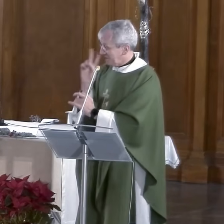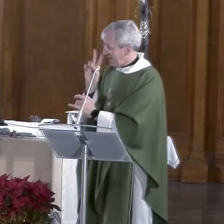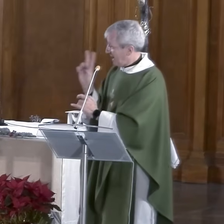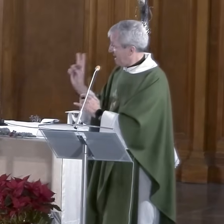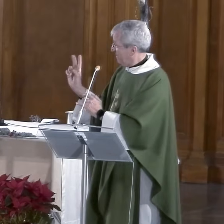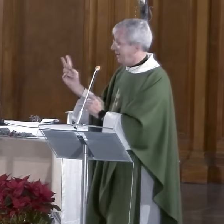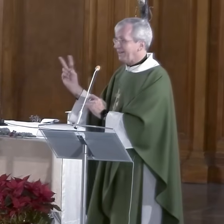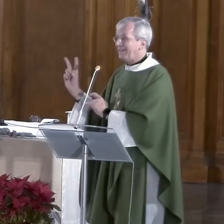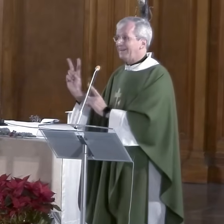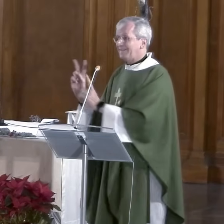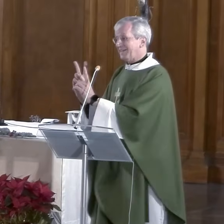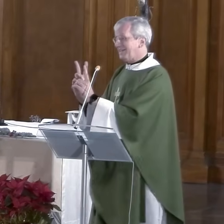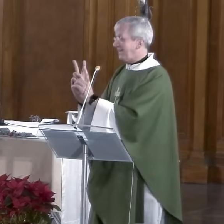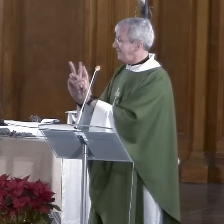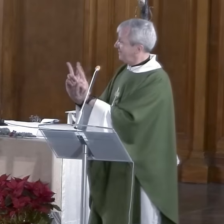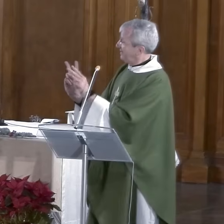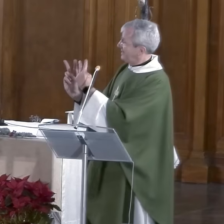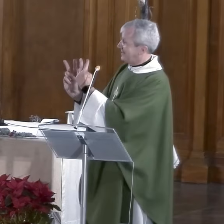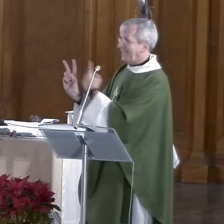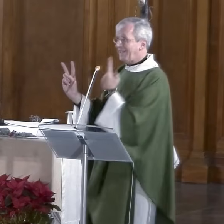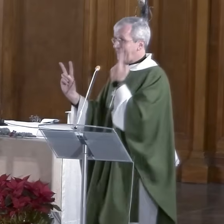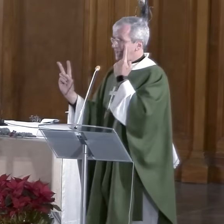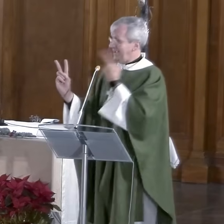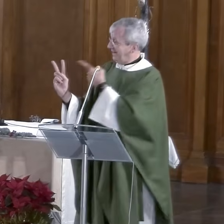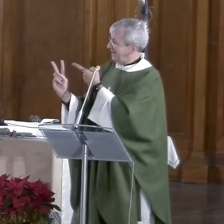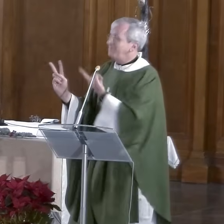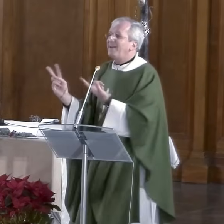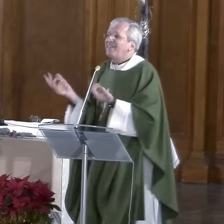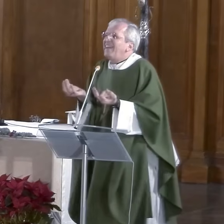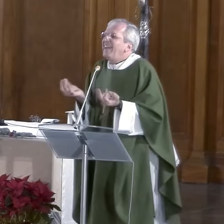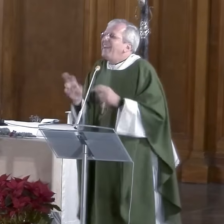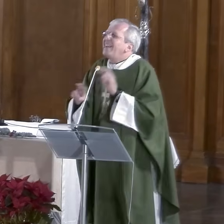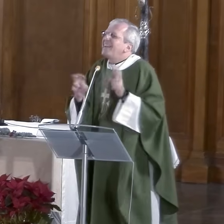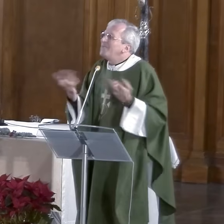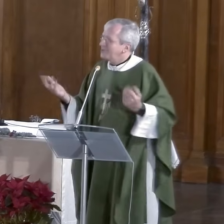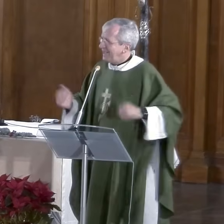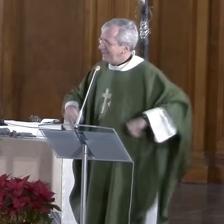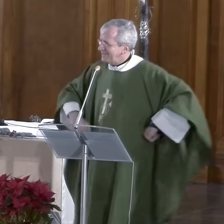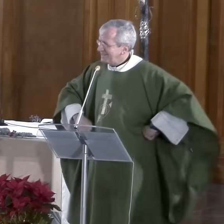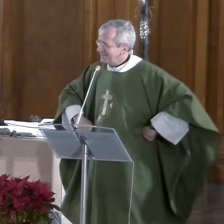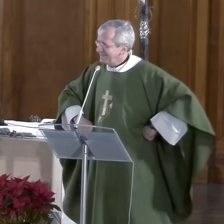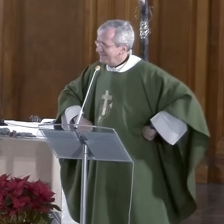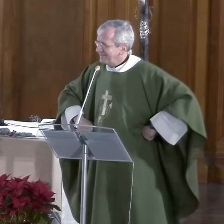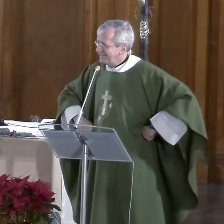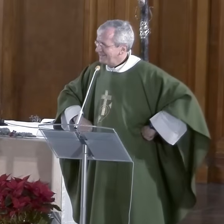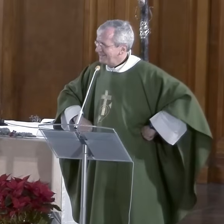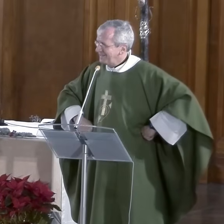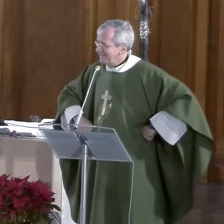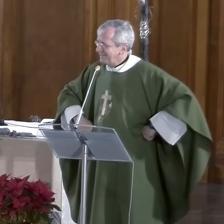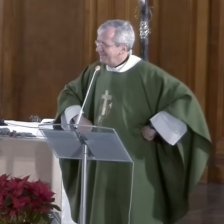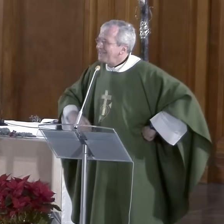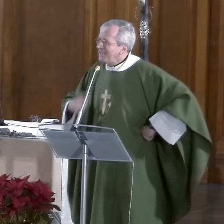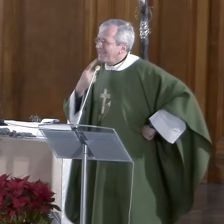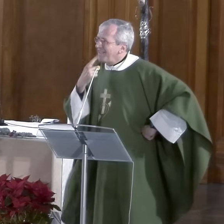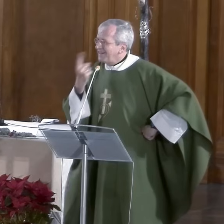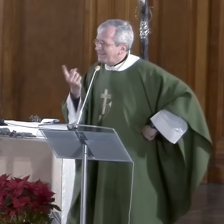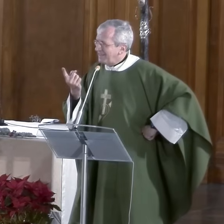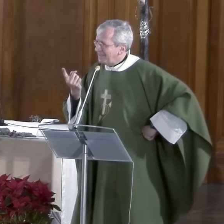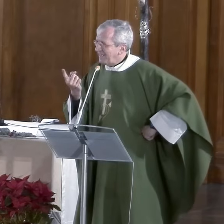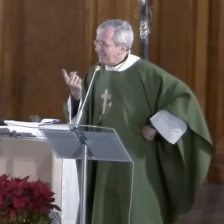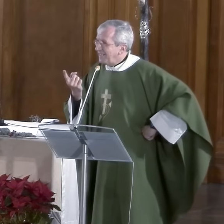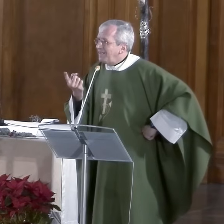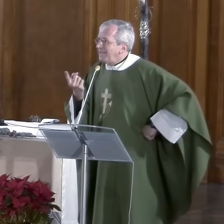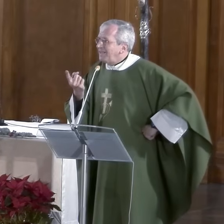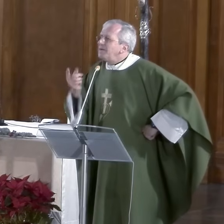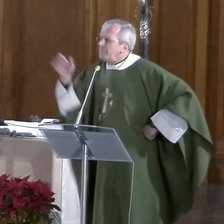Jesús, al ver que le seguían, se gira, les mira y dice: ¿qué buscáis? Y él les